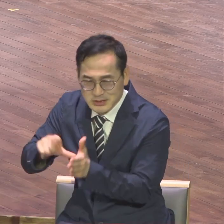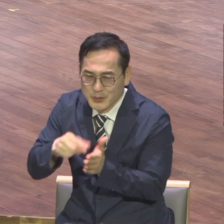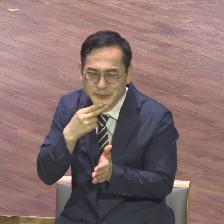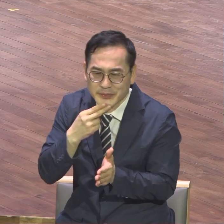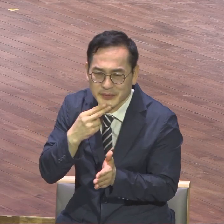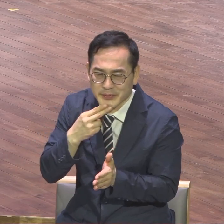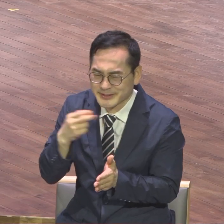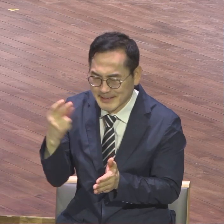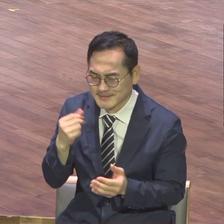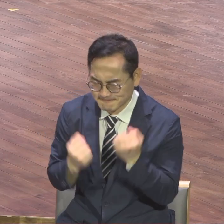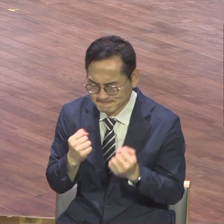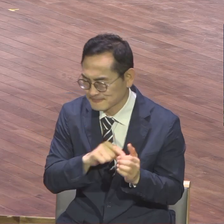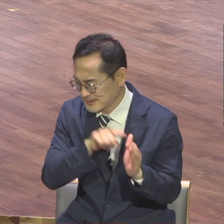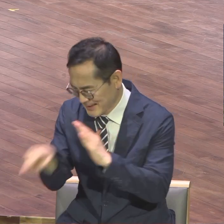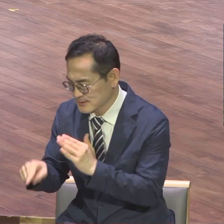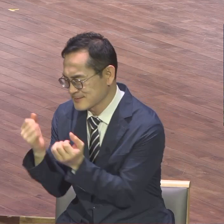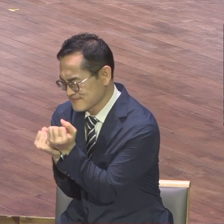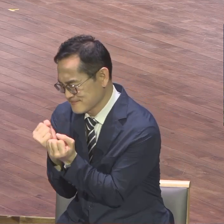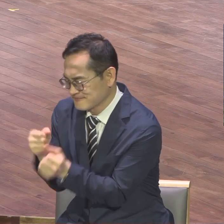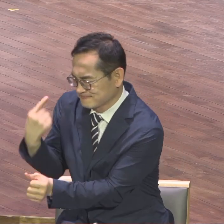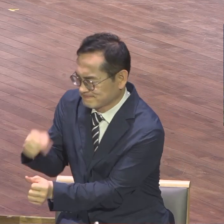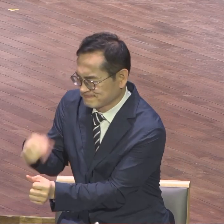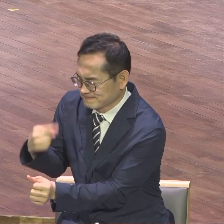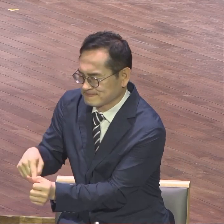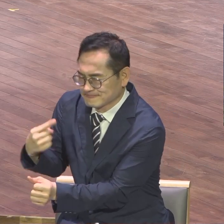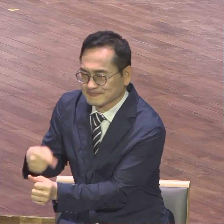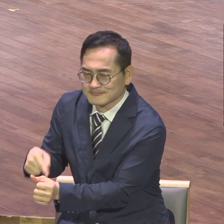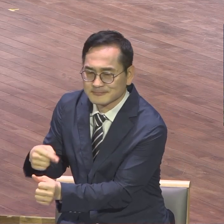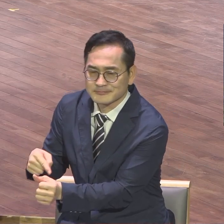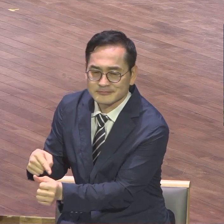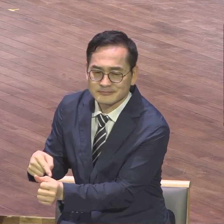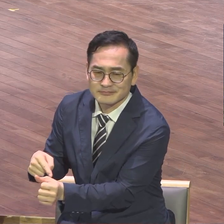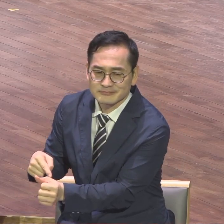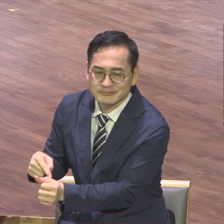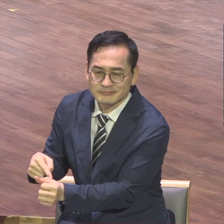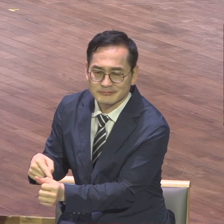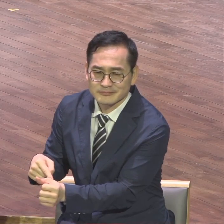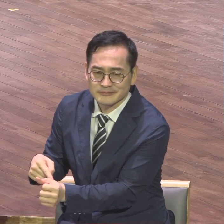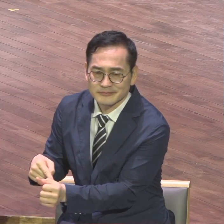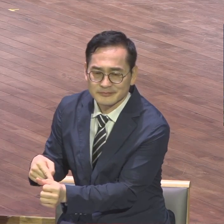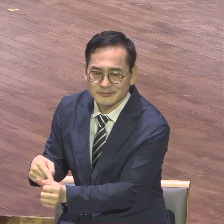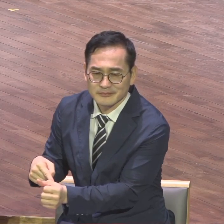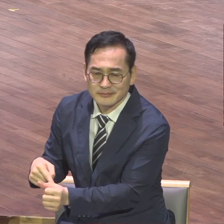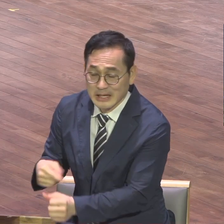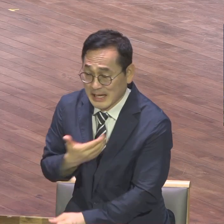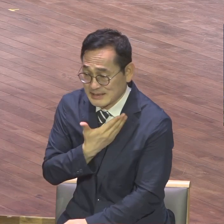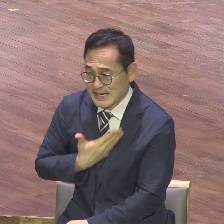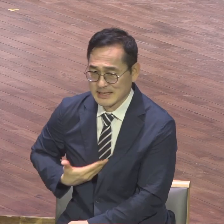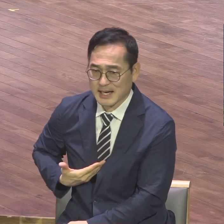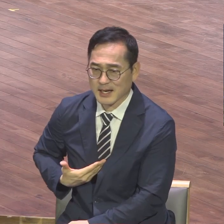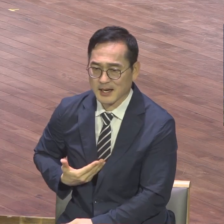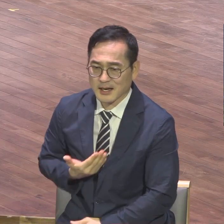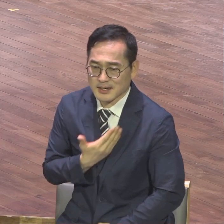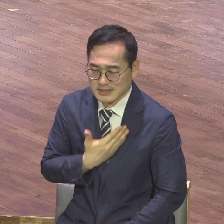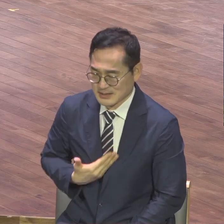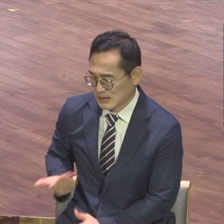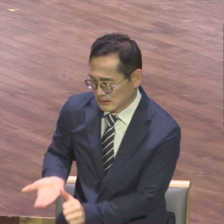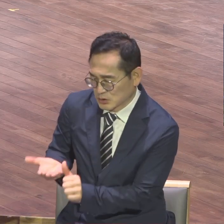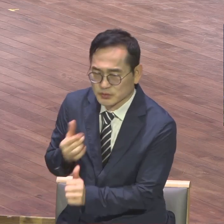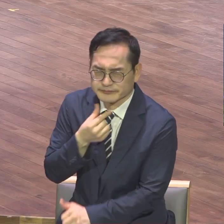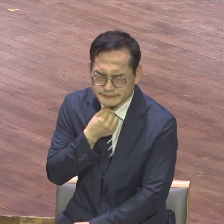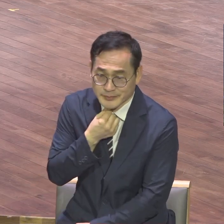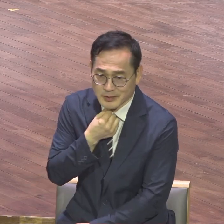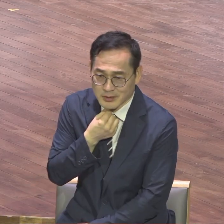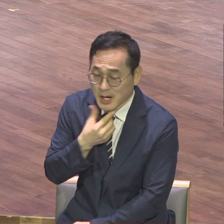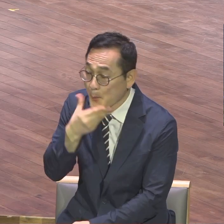견고하게 해놓기 위해서 이 제자를 바라보는 이 가슴은 다르지요. 제자를 키우는